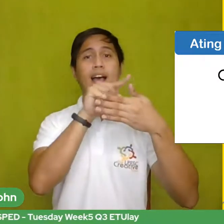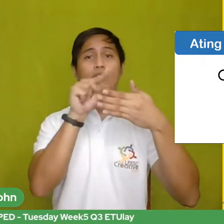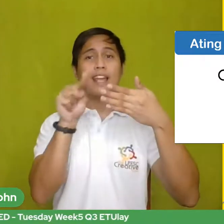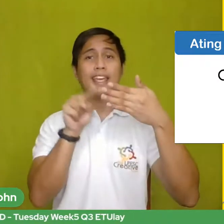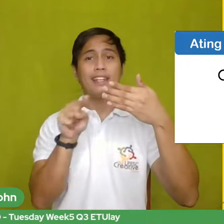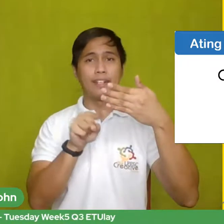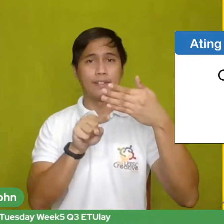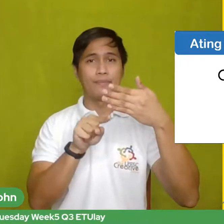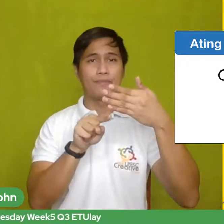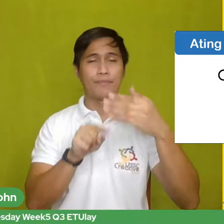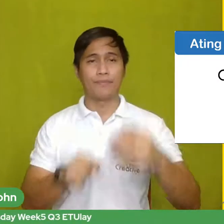Outlining.